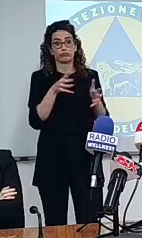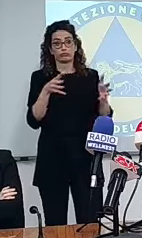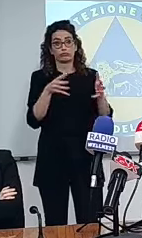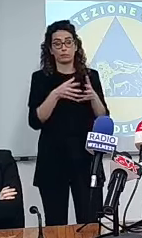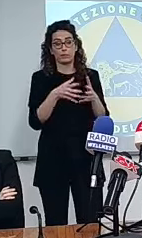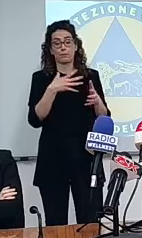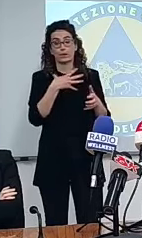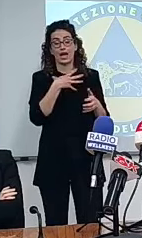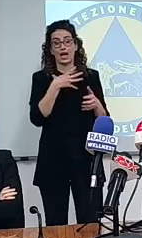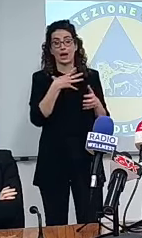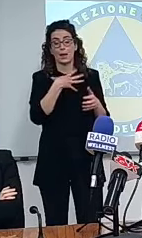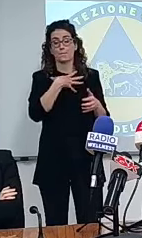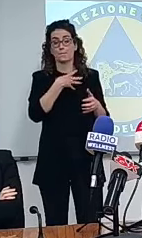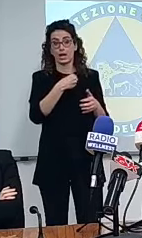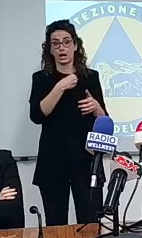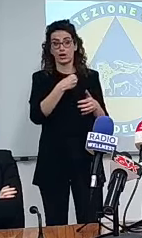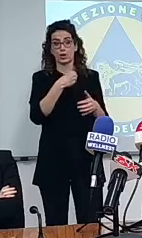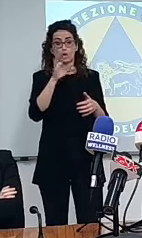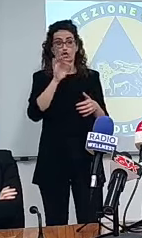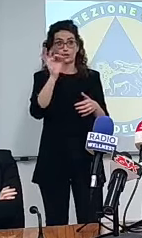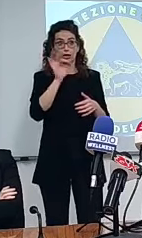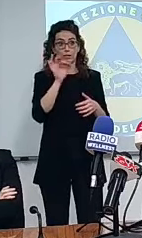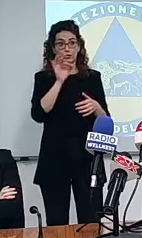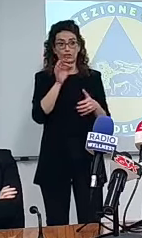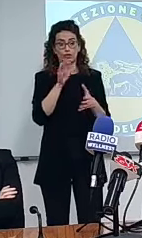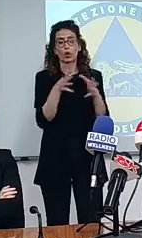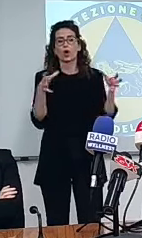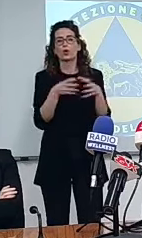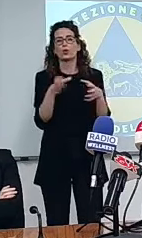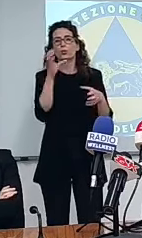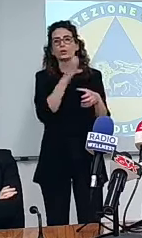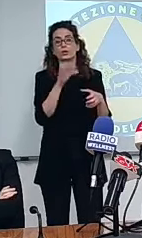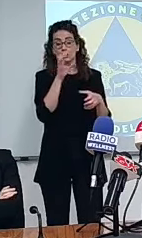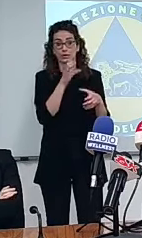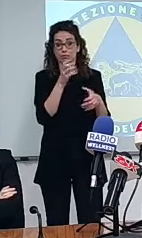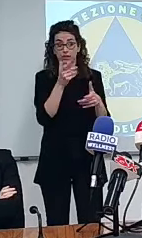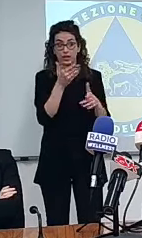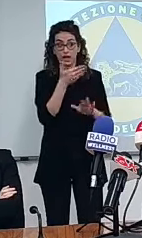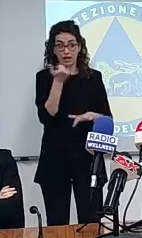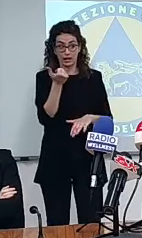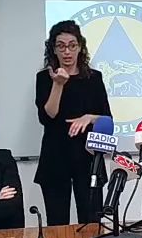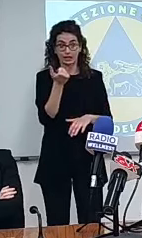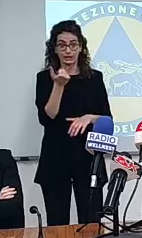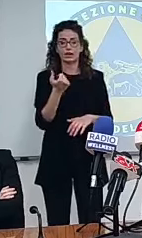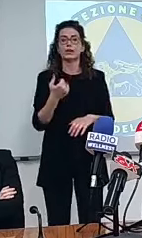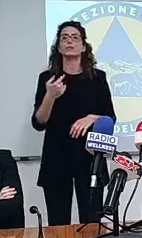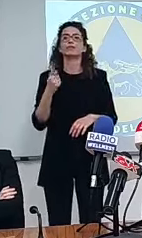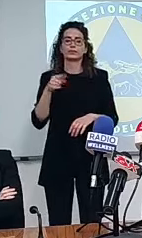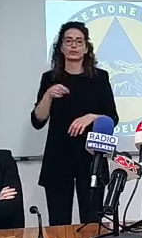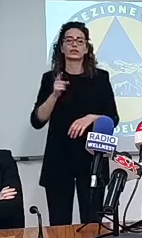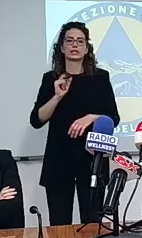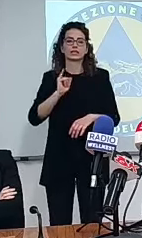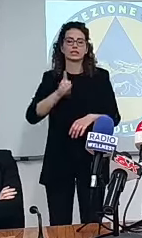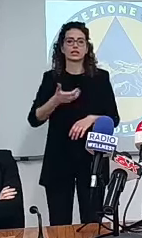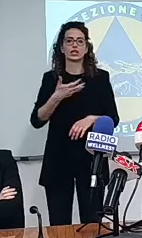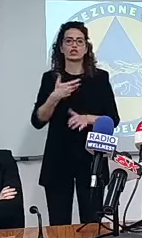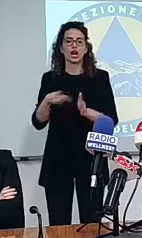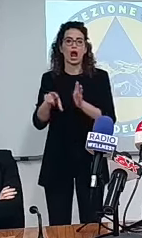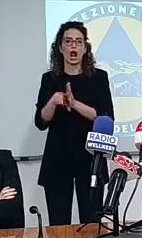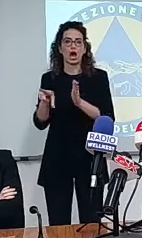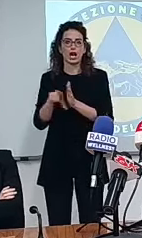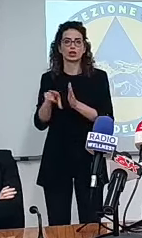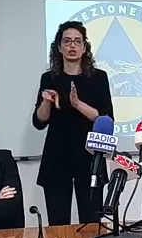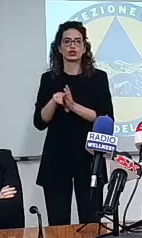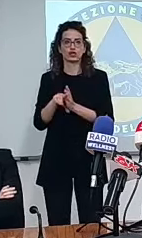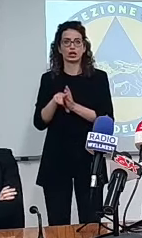al 50% per le comitive turistiche, per le gite. Sì, lì c'è un decreto, vi annuncio